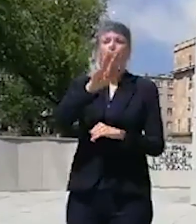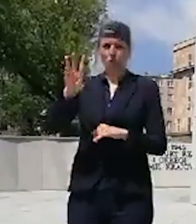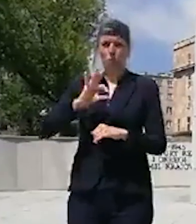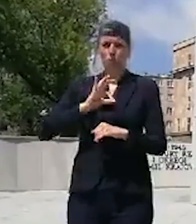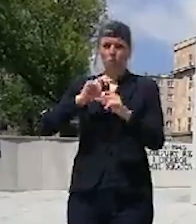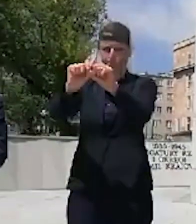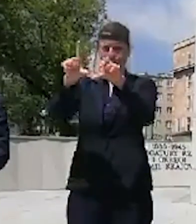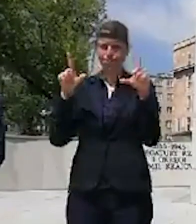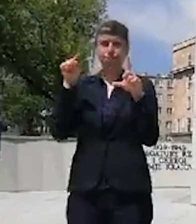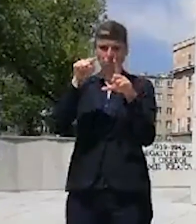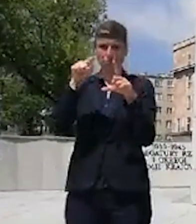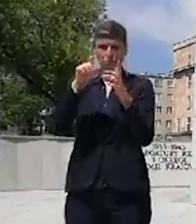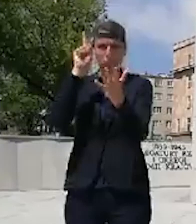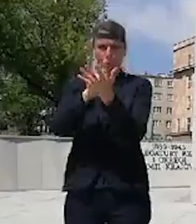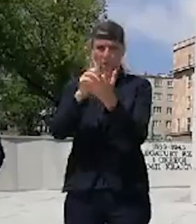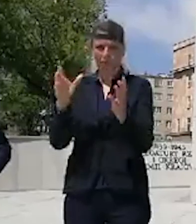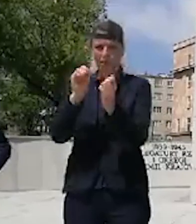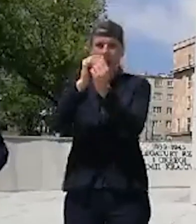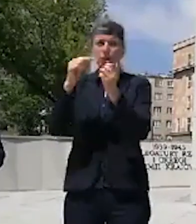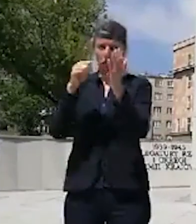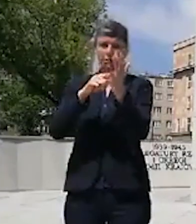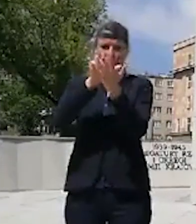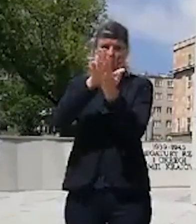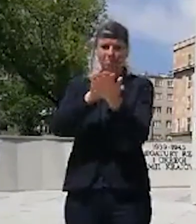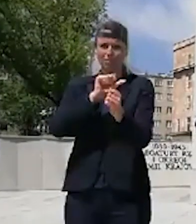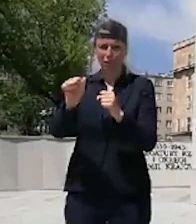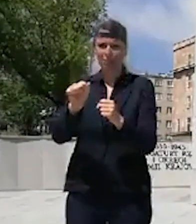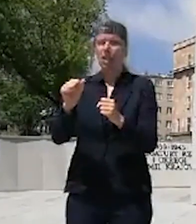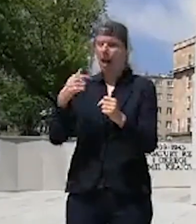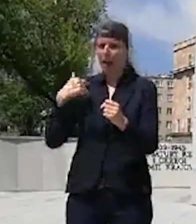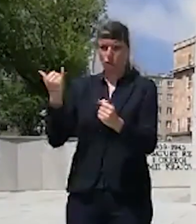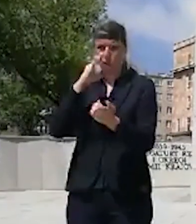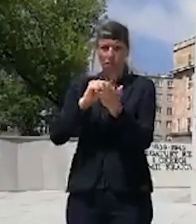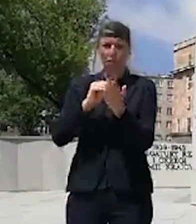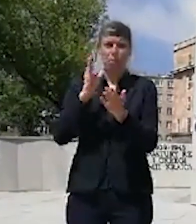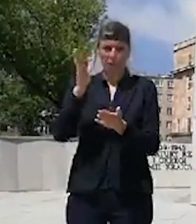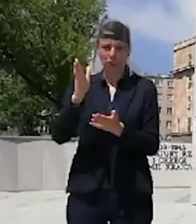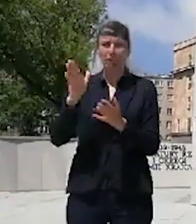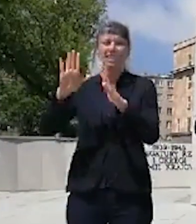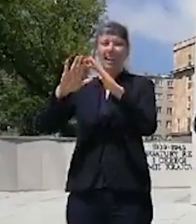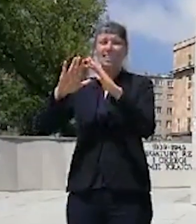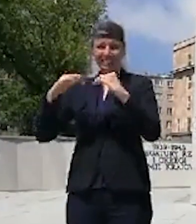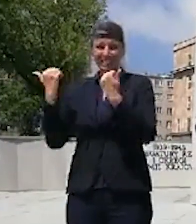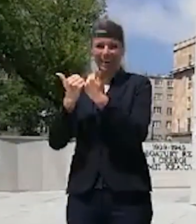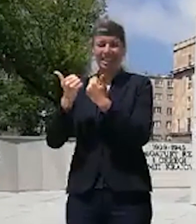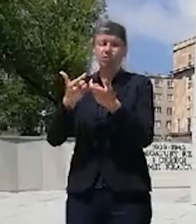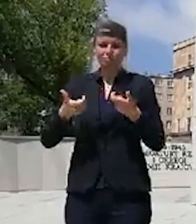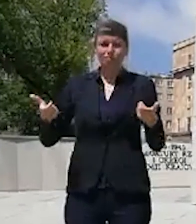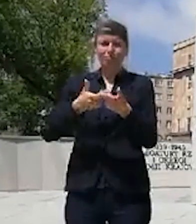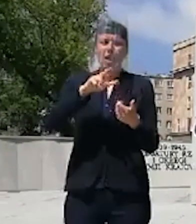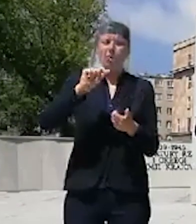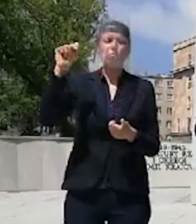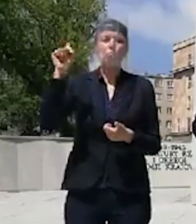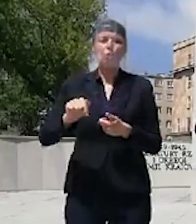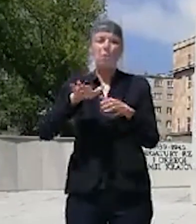internetowej, mówiłem i będę powtarzał, że Senat Rzeczpospolitej powinien stać się miejscem, w którym samorządy są